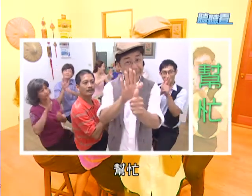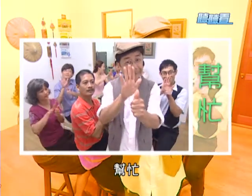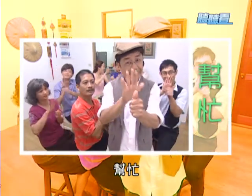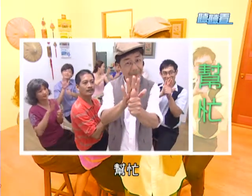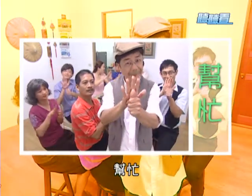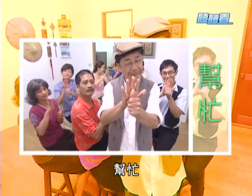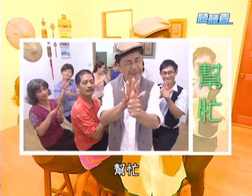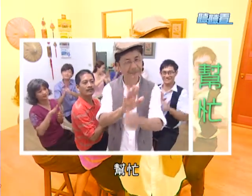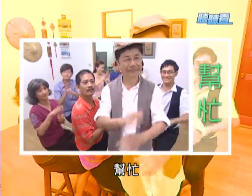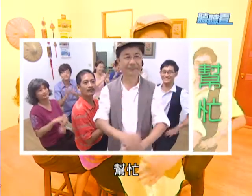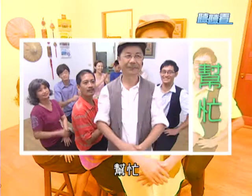帮忙。